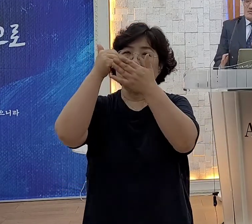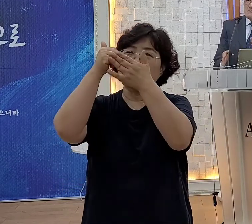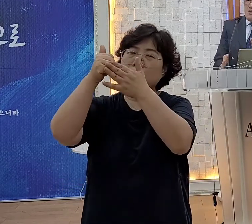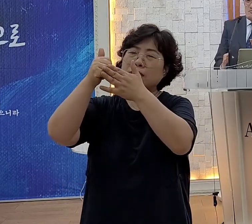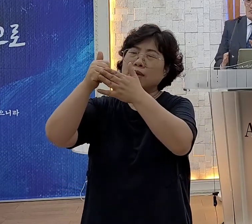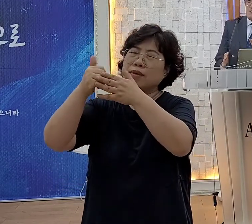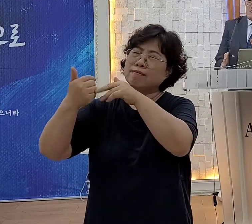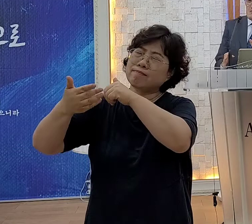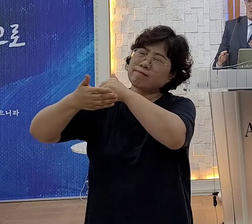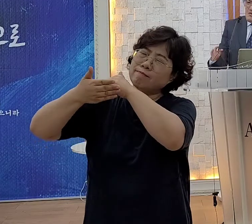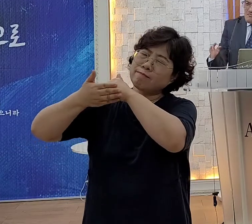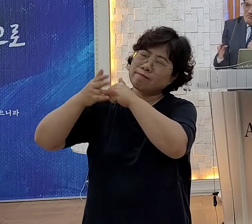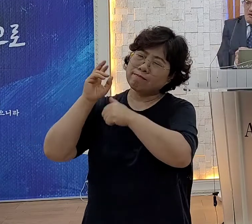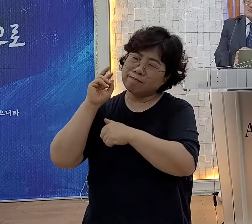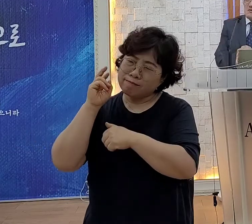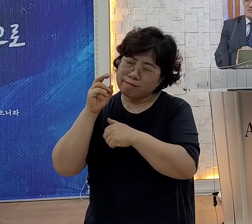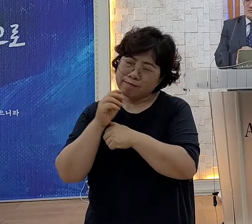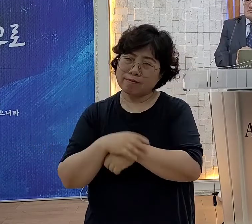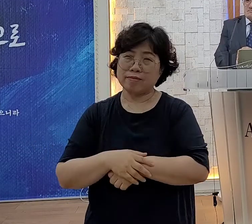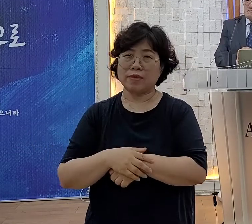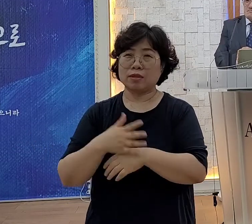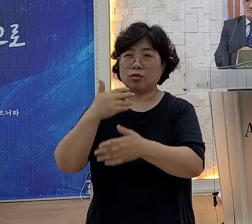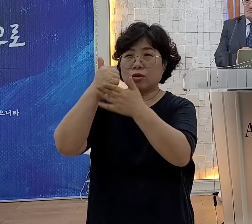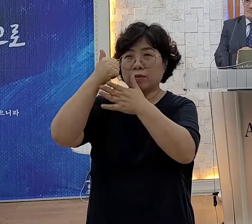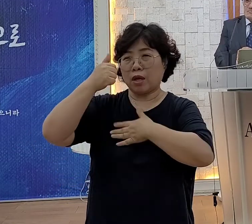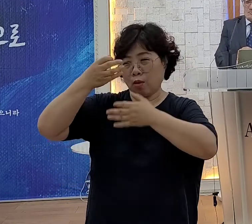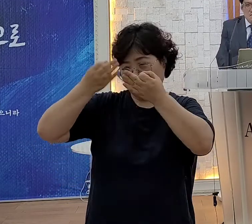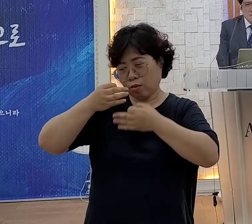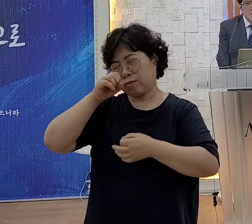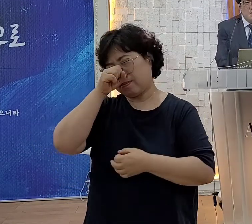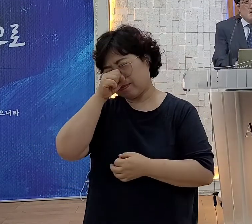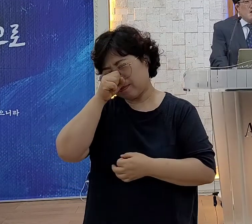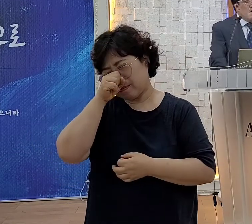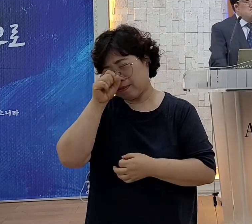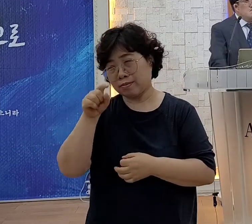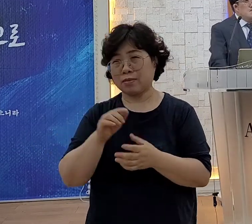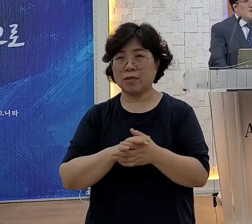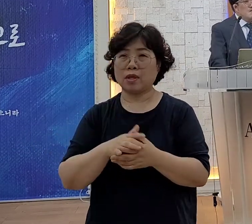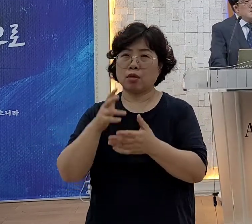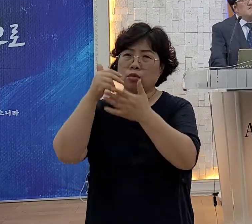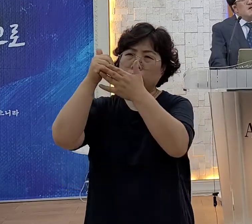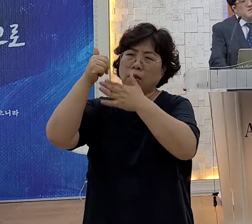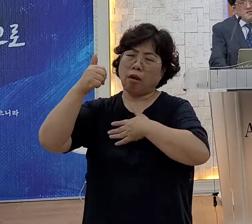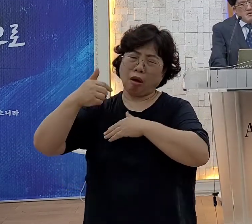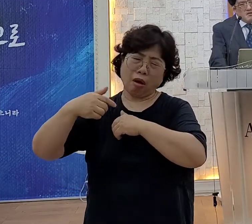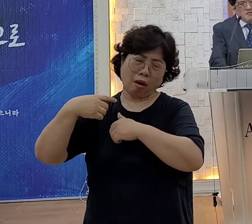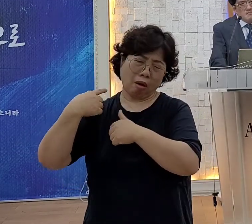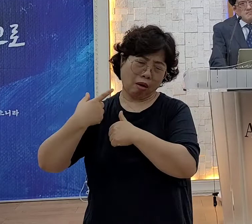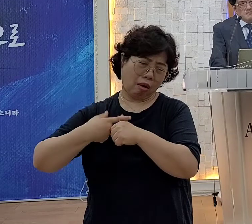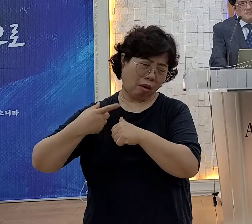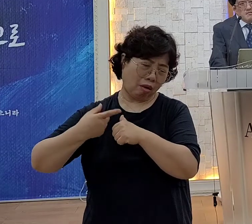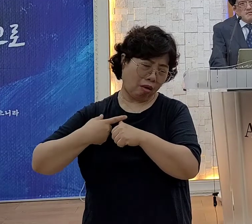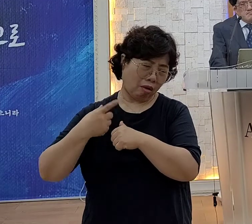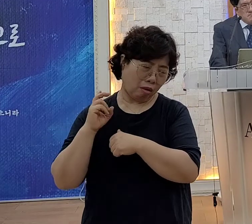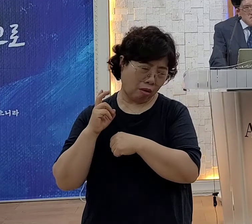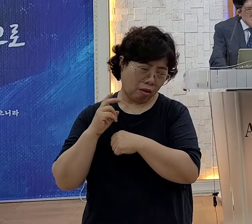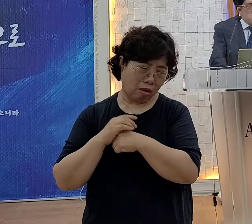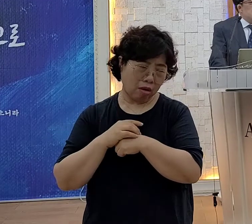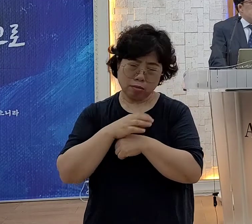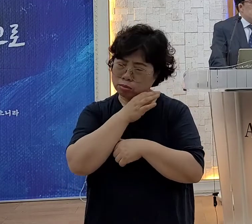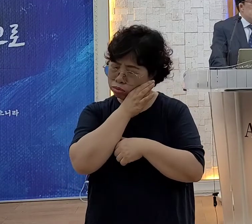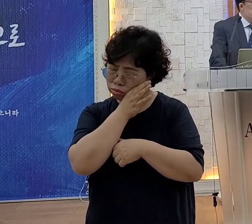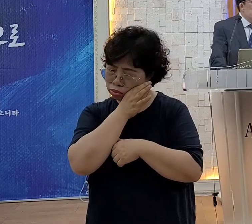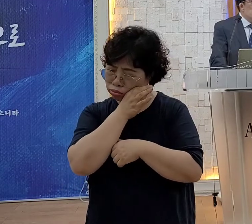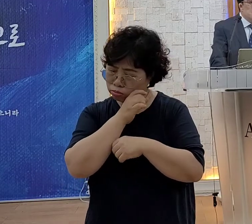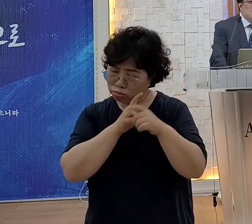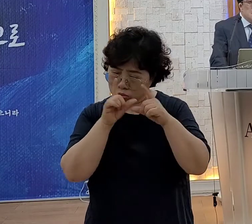주님이 지금 내 모습을 보면서 참 좋아하시겠지? 때로는 주님이 나를 책망하시겠다. 이 부끄러운